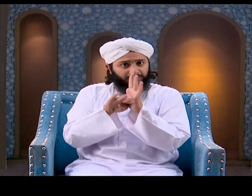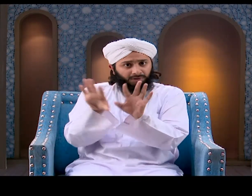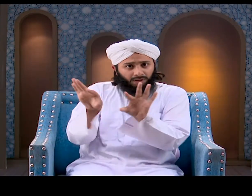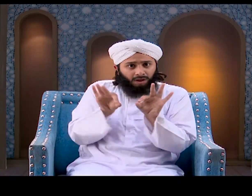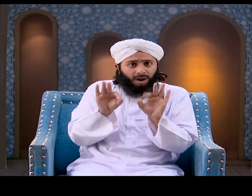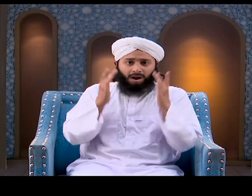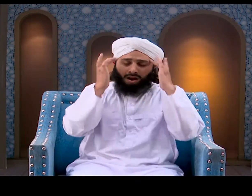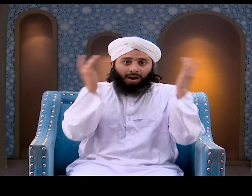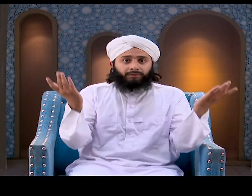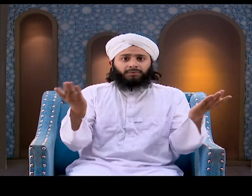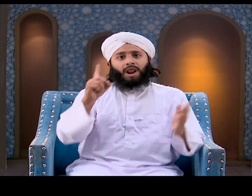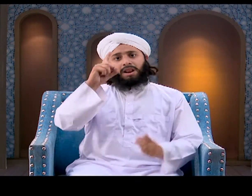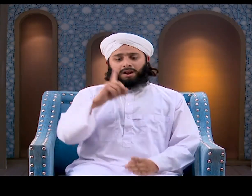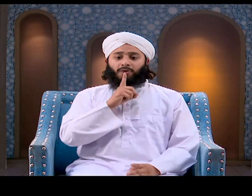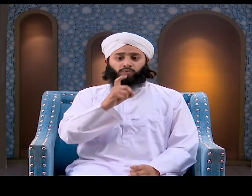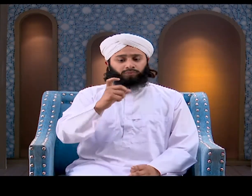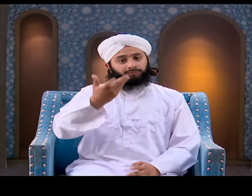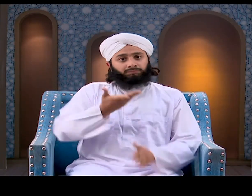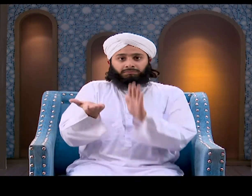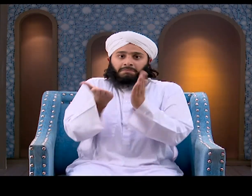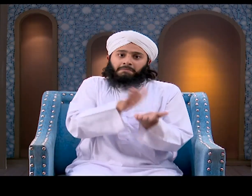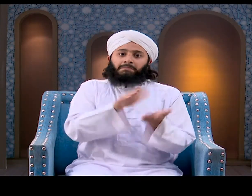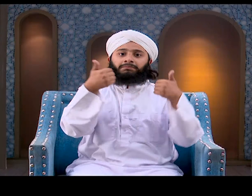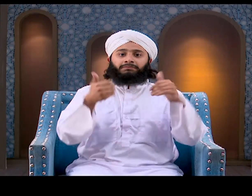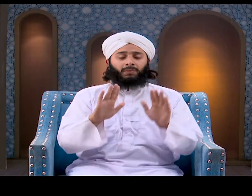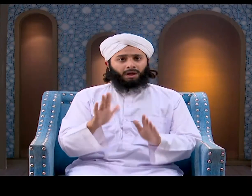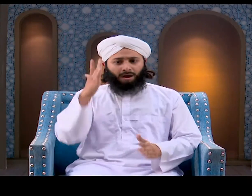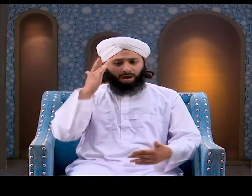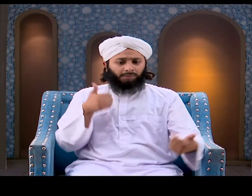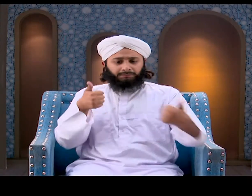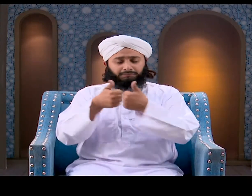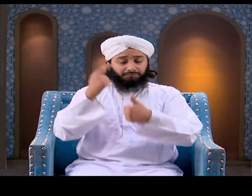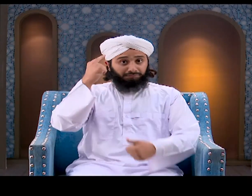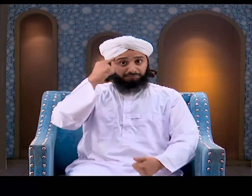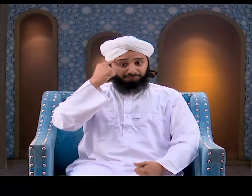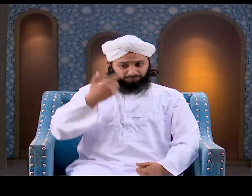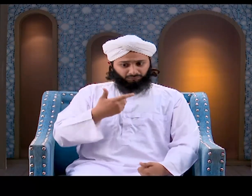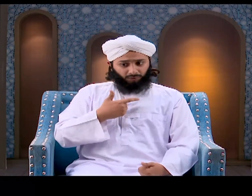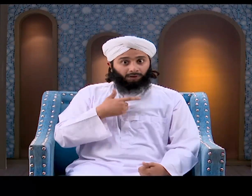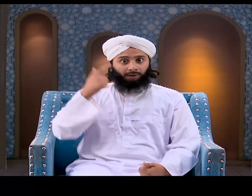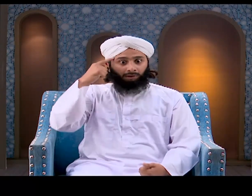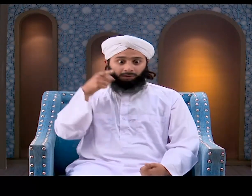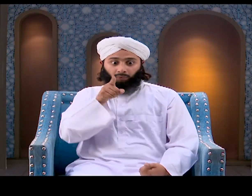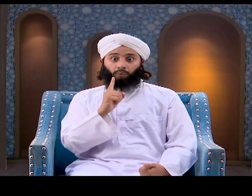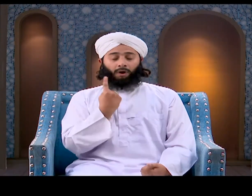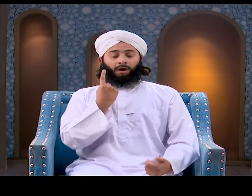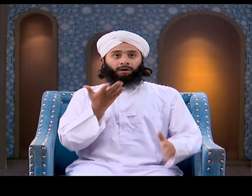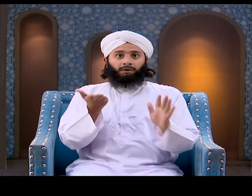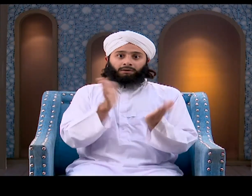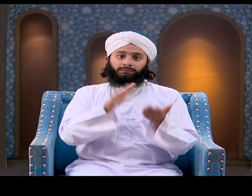تو اللہ پاک کے حکم سے آتی ہے، موت حادثاتی نہیں ہے۔ ہم اپنے اعتبار سے دیکھیں تو موت اچانک آتی ہے۔ اچھے بھلے